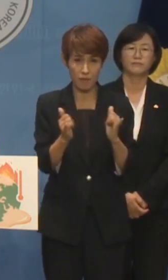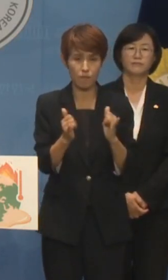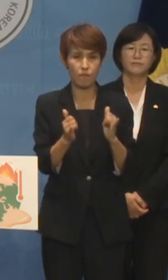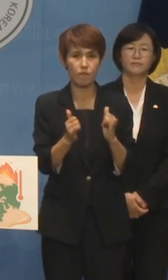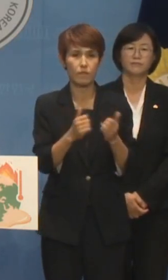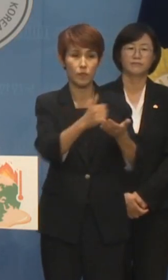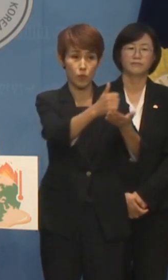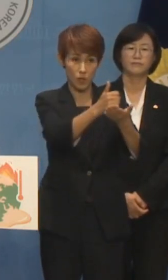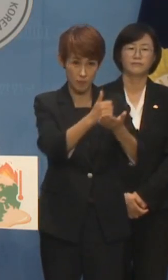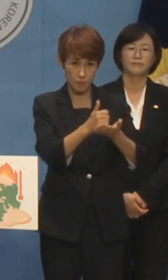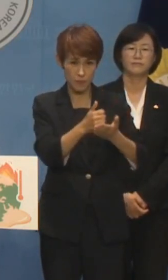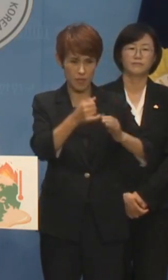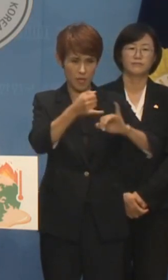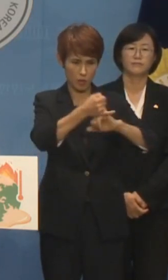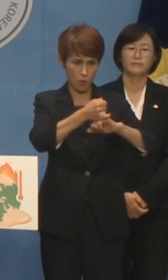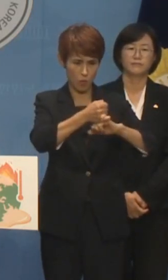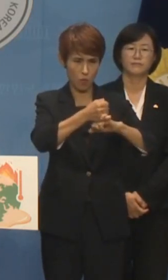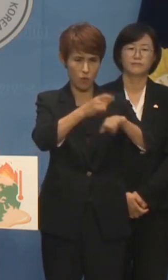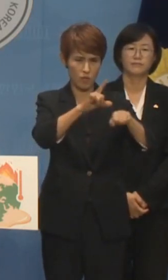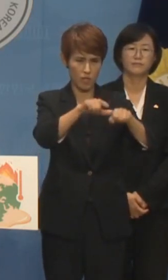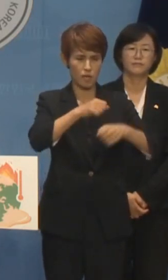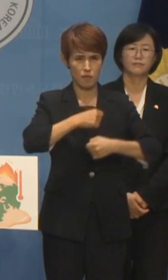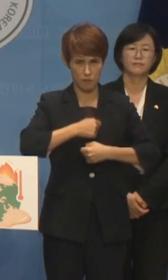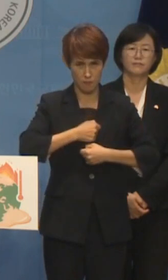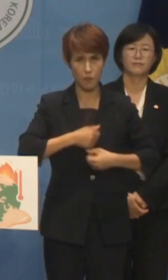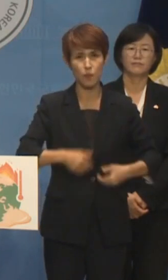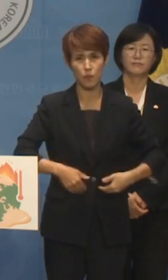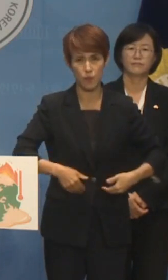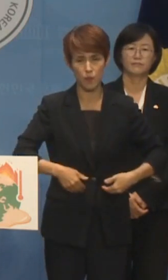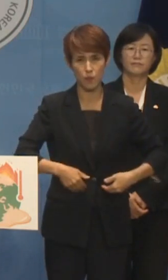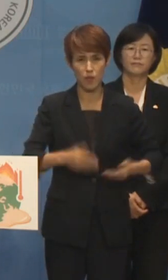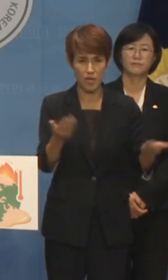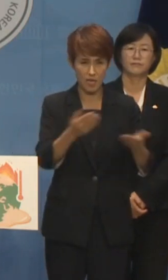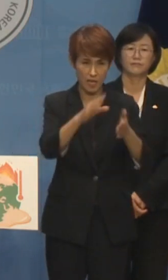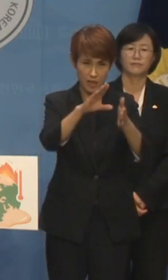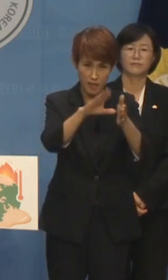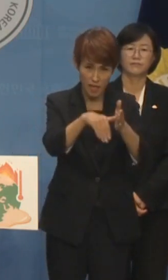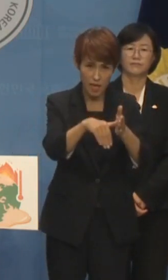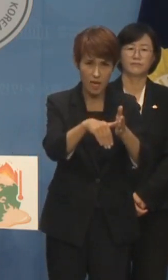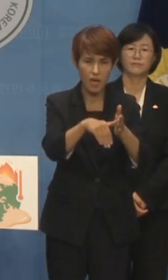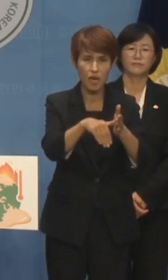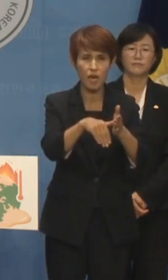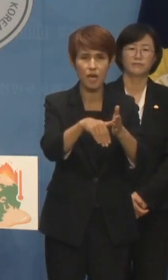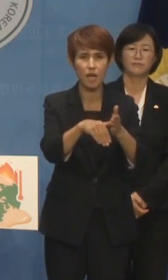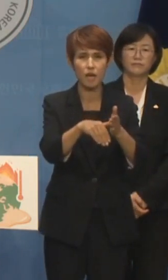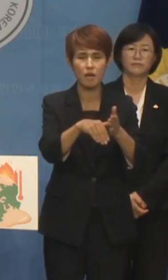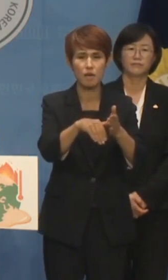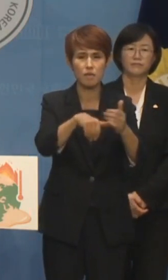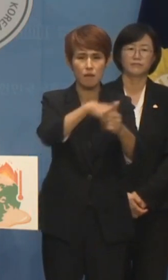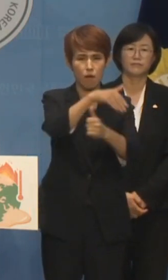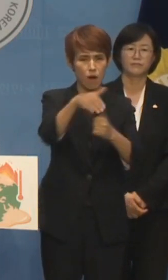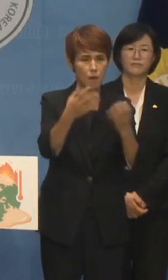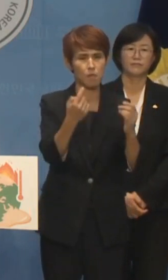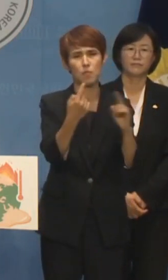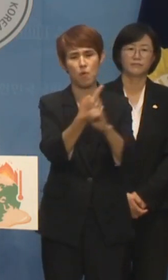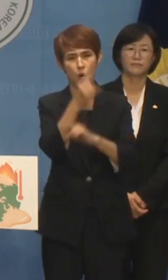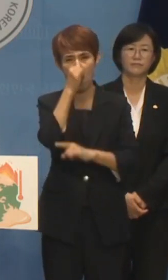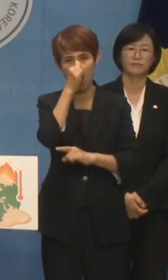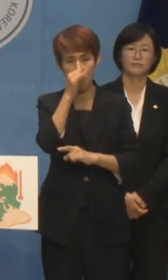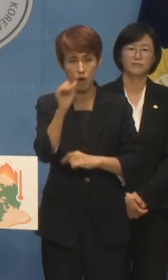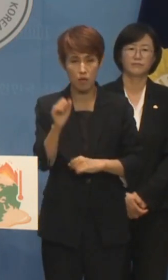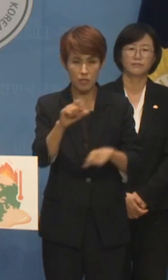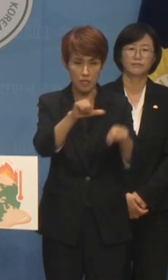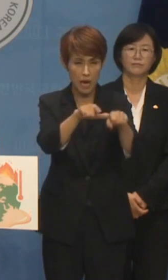고객과의 약속 시간과 업무 처리 중 발생하는 수많은 변수로 인해 차량에서 대기해야